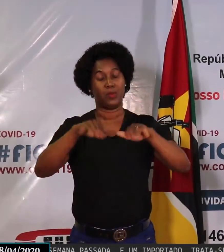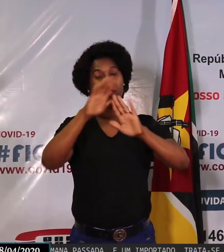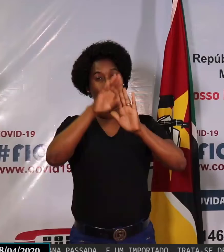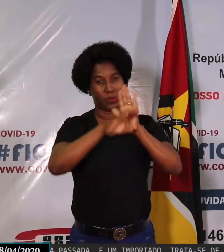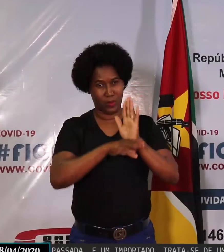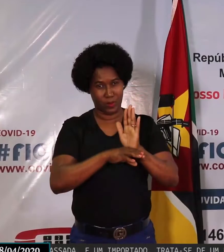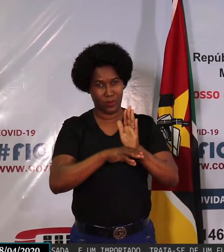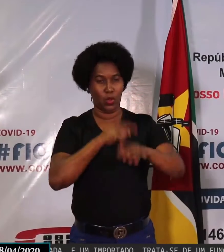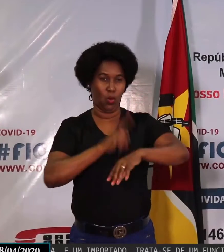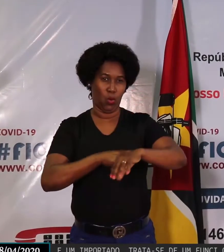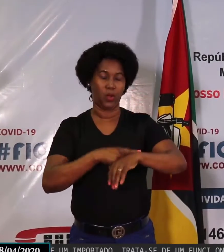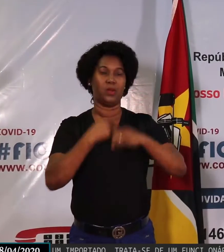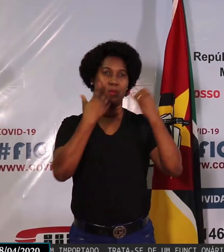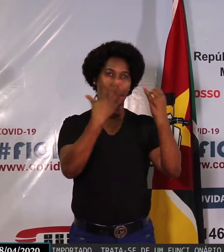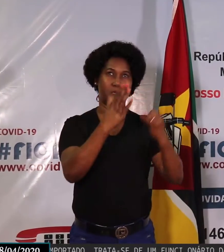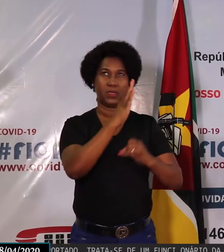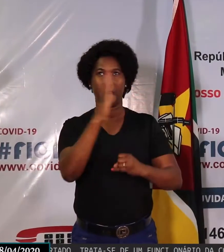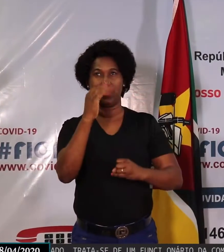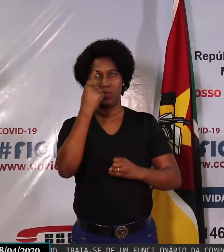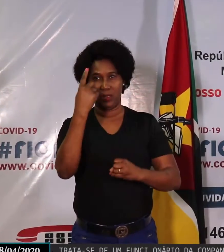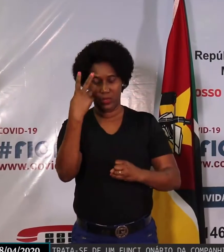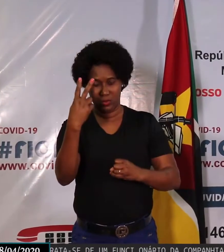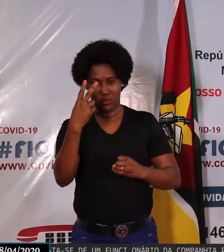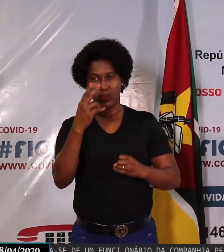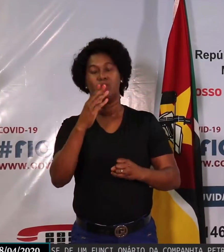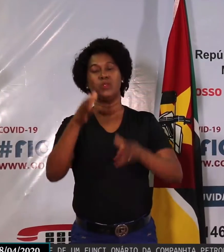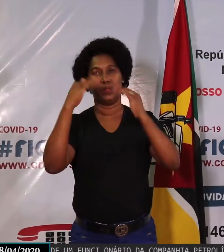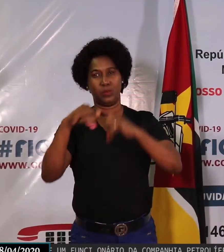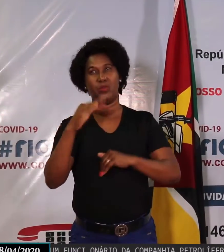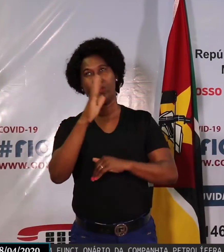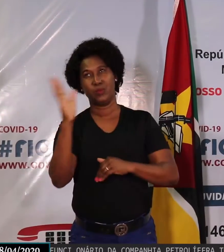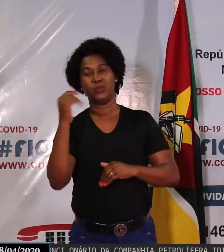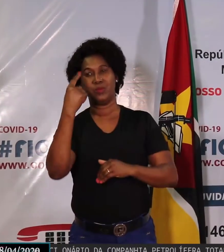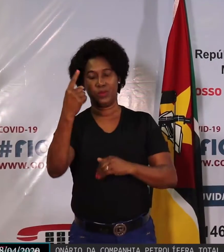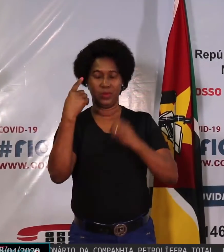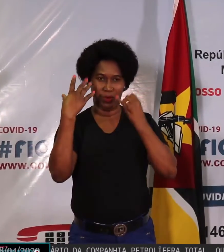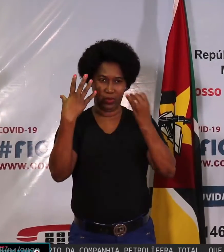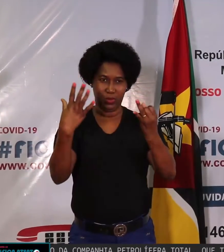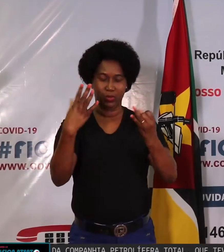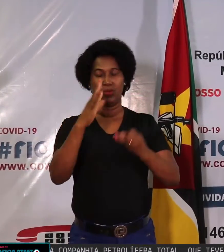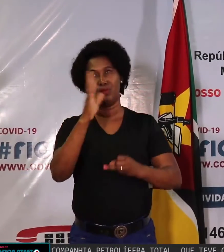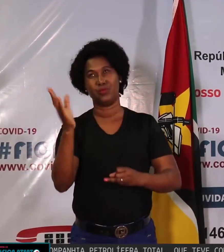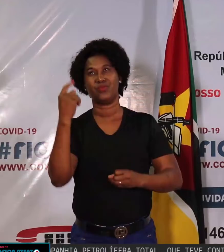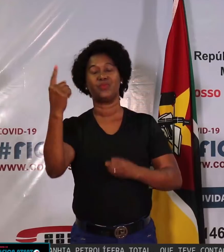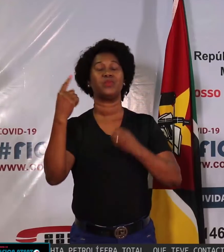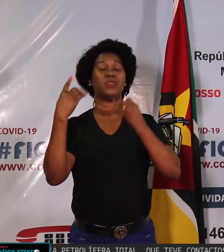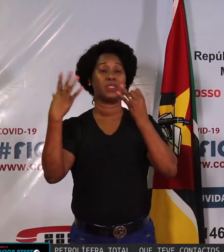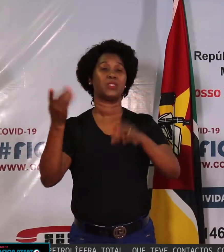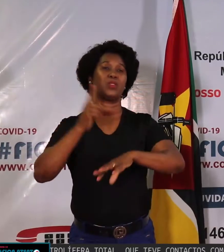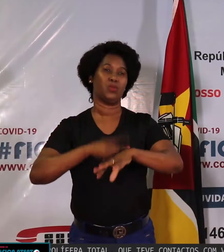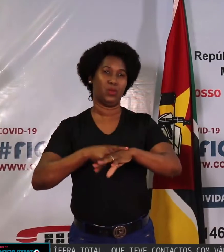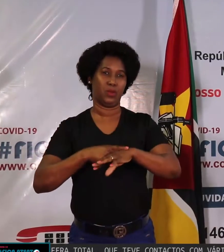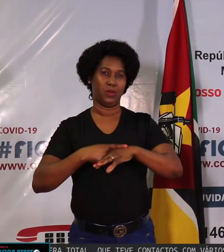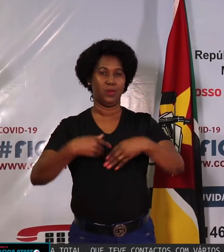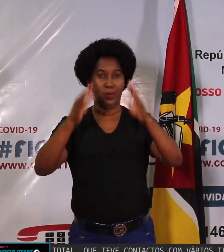das 6 às 12 e das 12 às 17 horas. No âmbito da